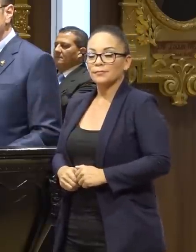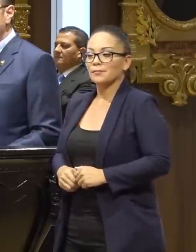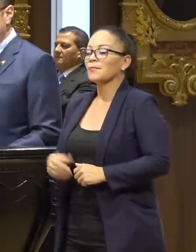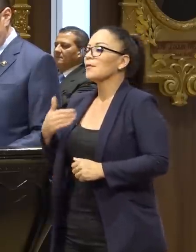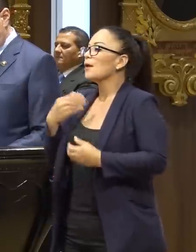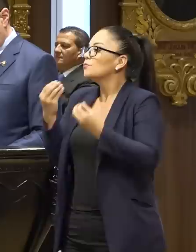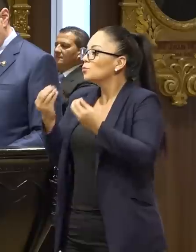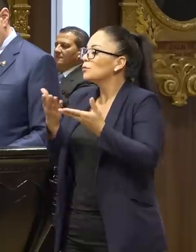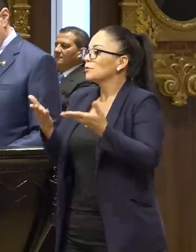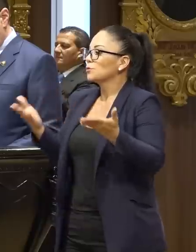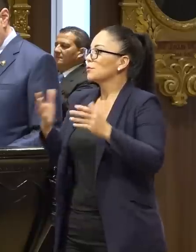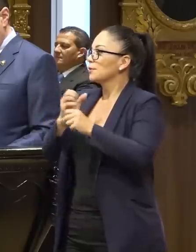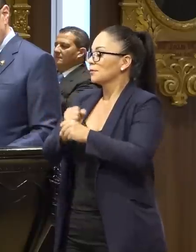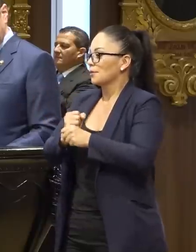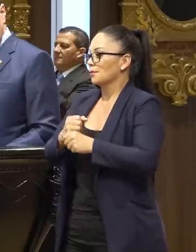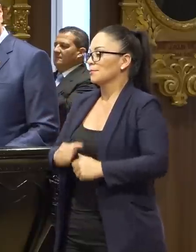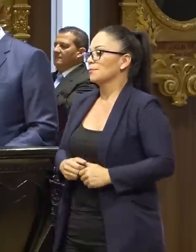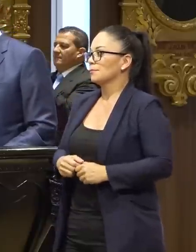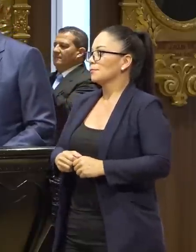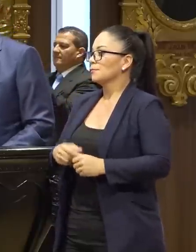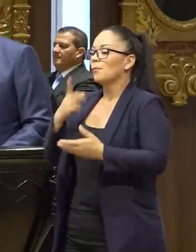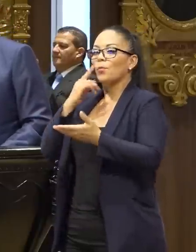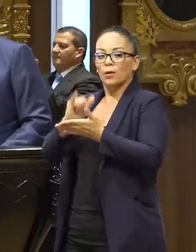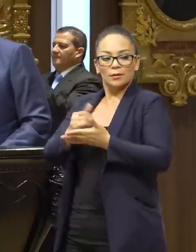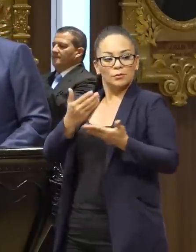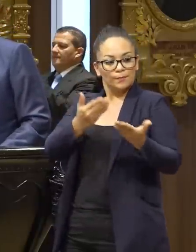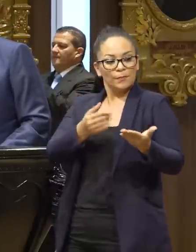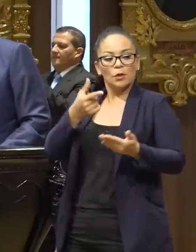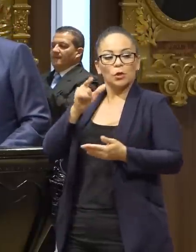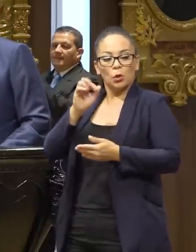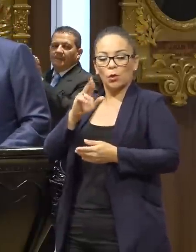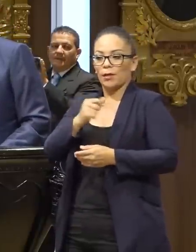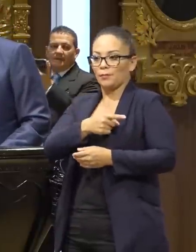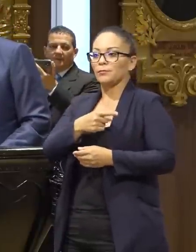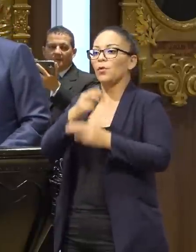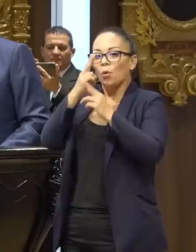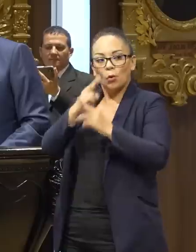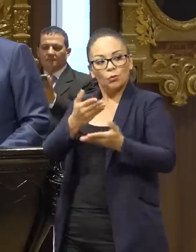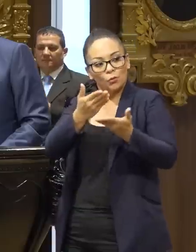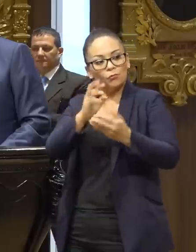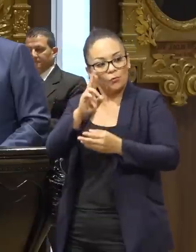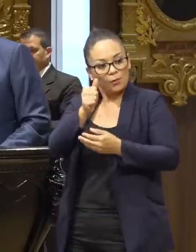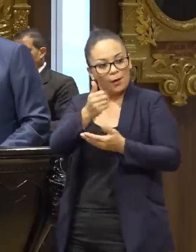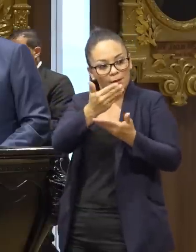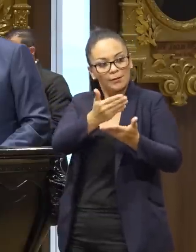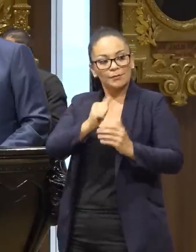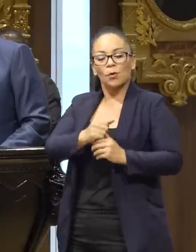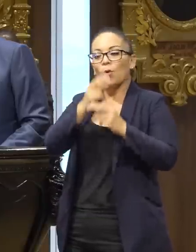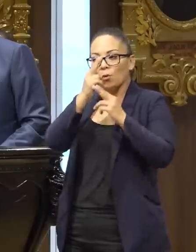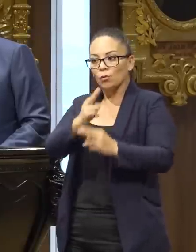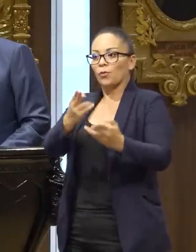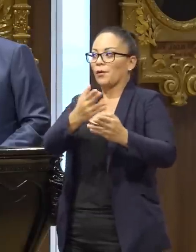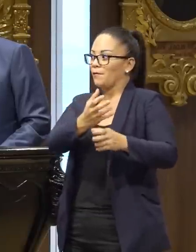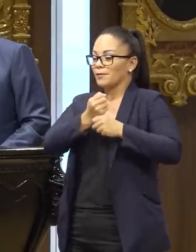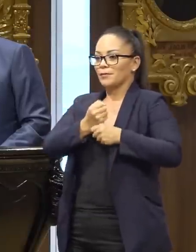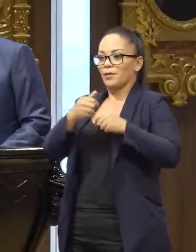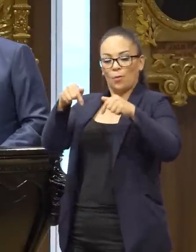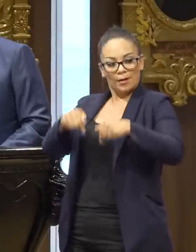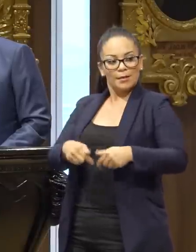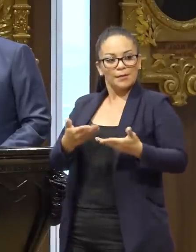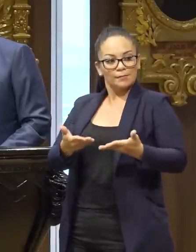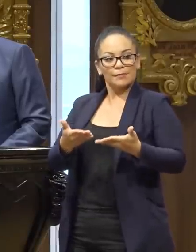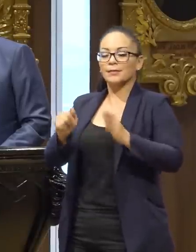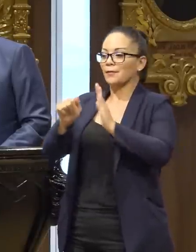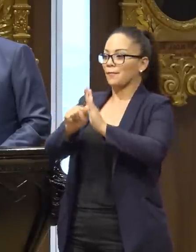Hay mucho que hacer. Y por eso, doña Gloria, es un honor, y don Rodrigo, que me hayan recibido aquí